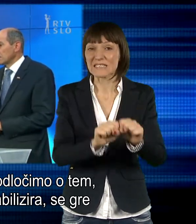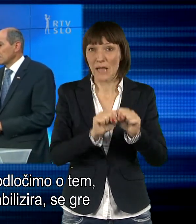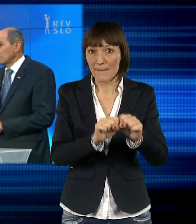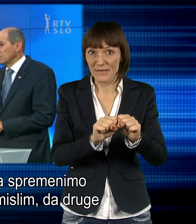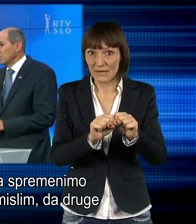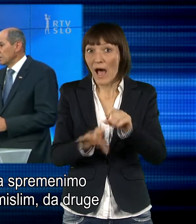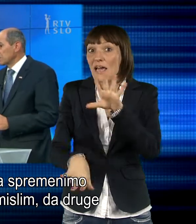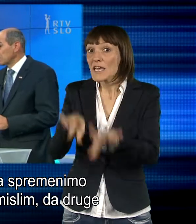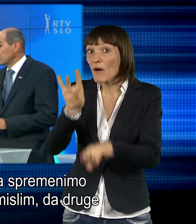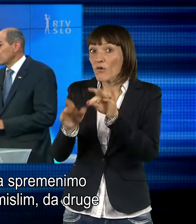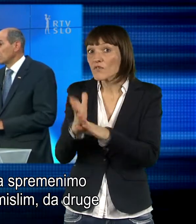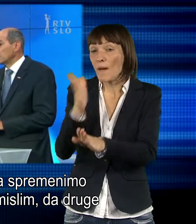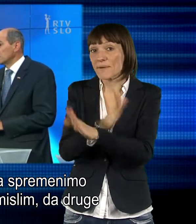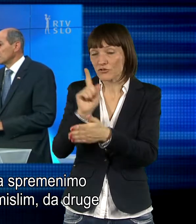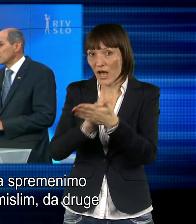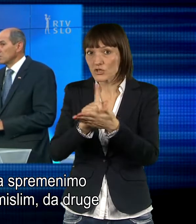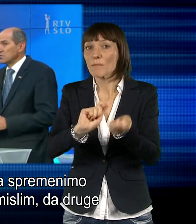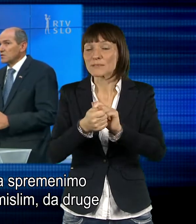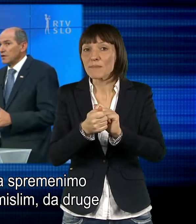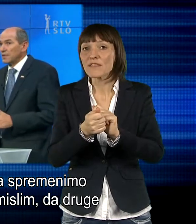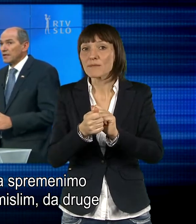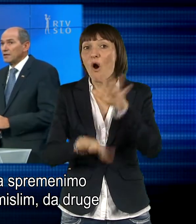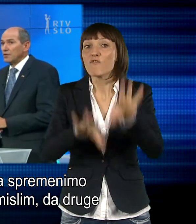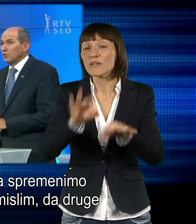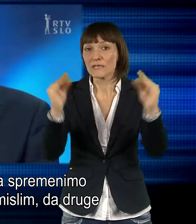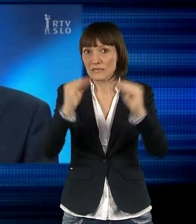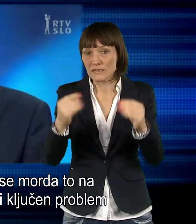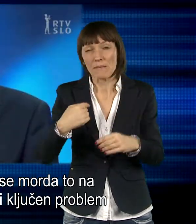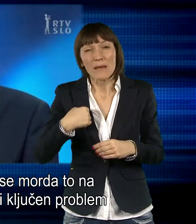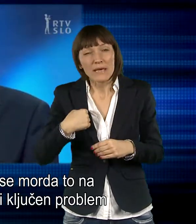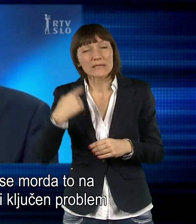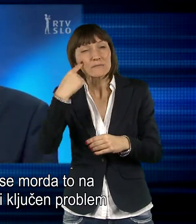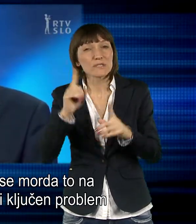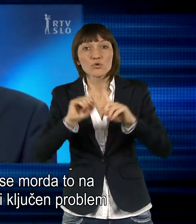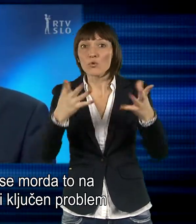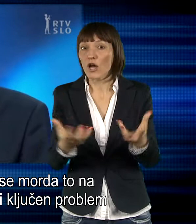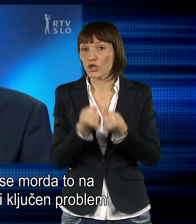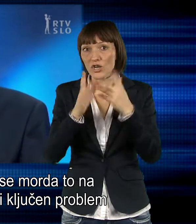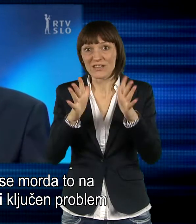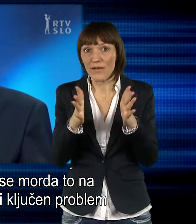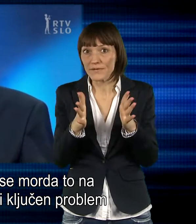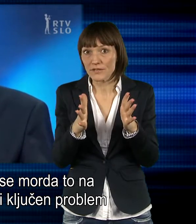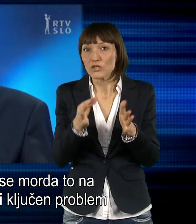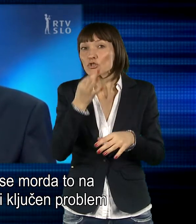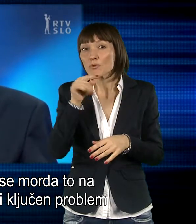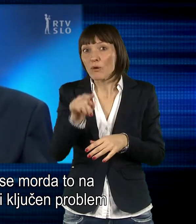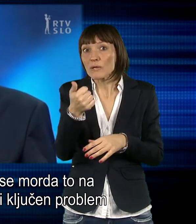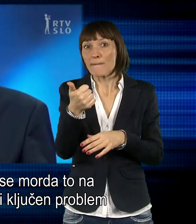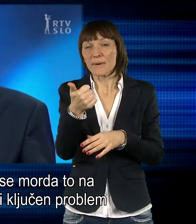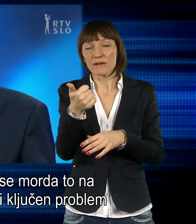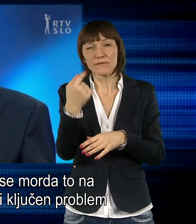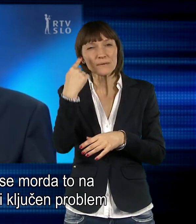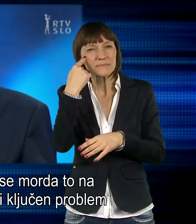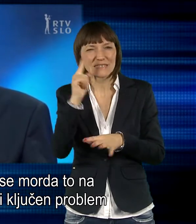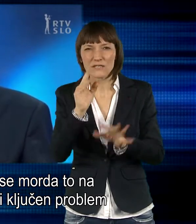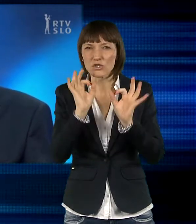stabilizira, se gre na volitve, prej pa spremenimo volilni sistem. Jaz mislim, da druge rešitve ni, čeprav morda to na prvi pogled se ne